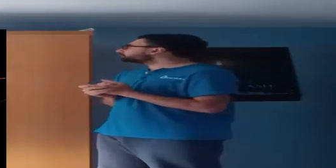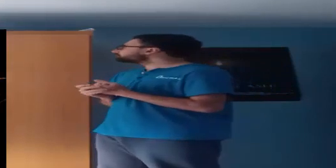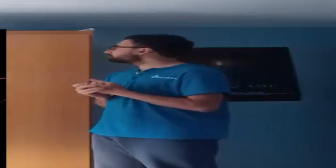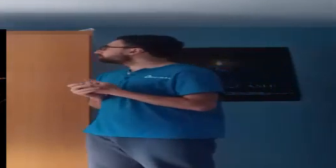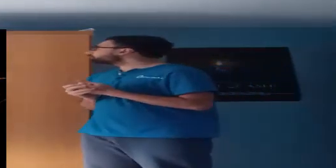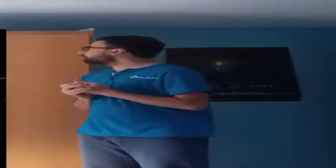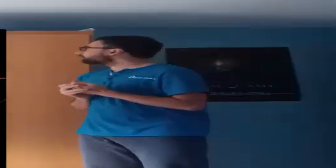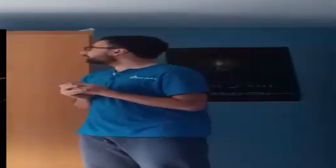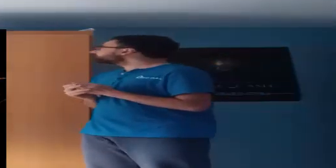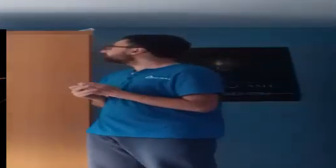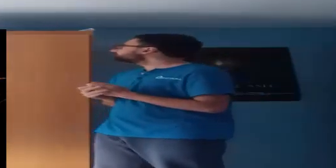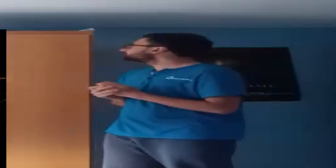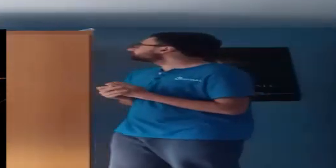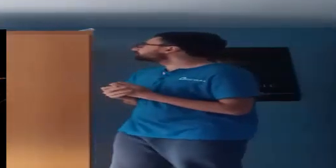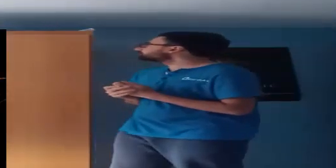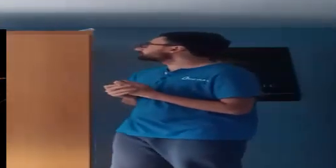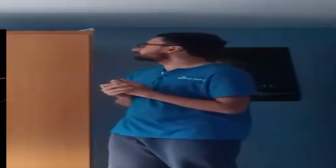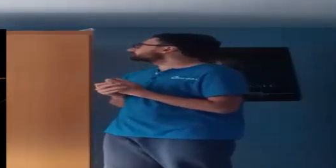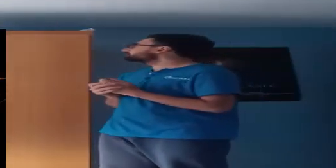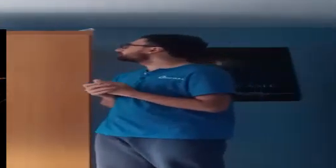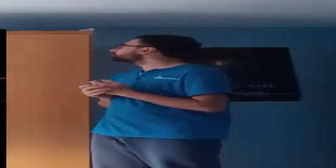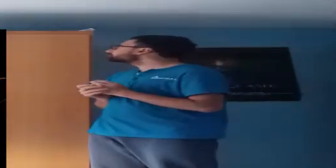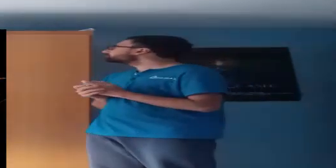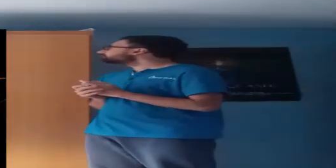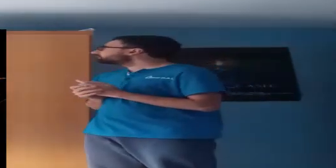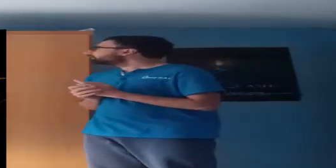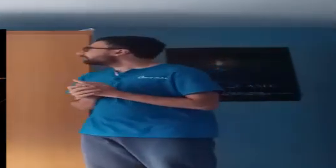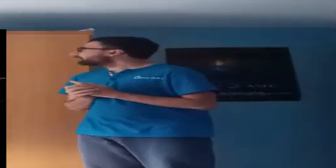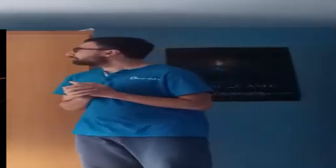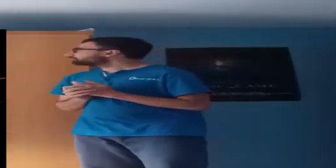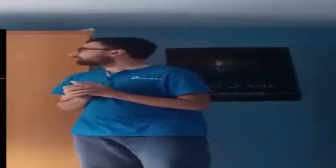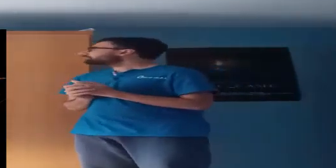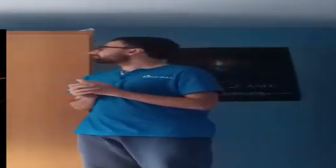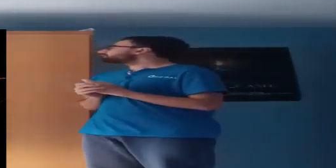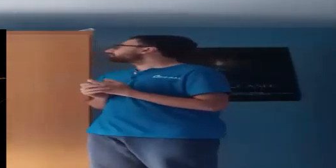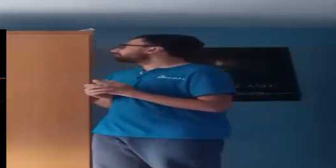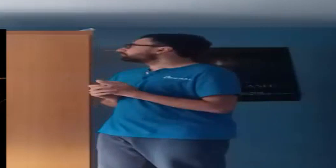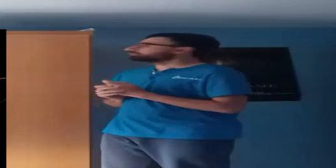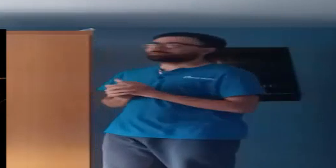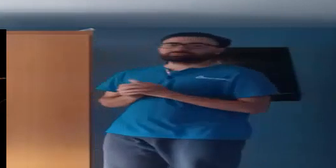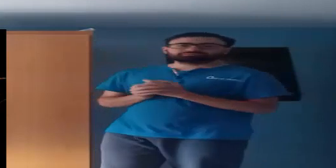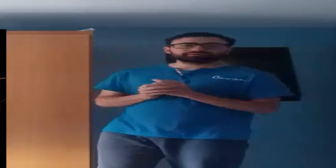Así es como lo narra la historia. Entonces, Orfeo